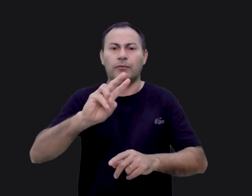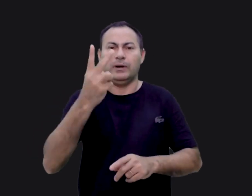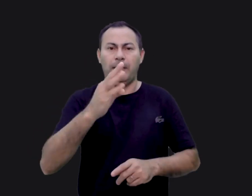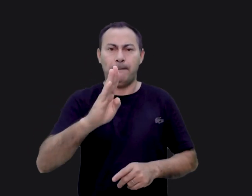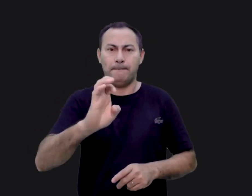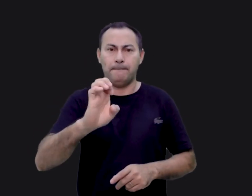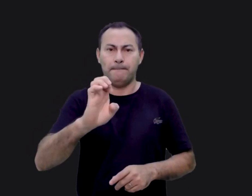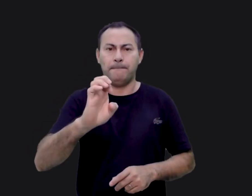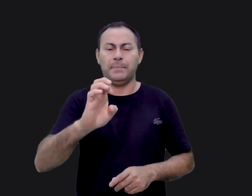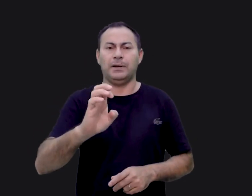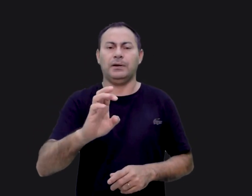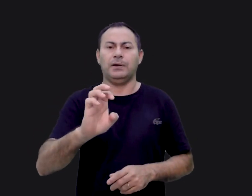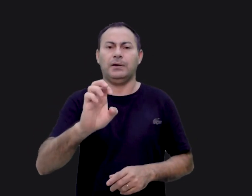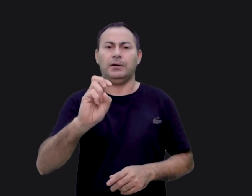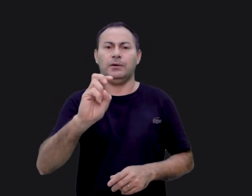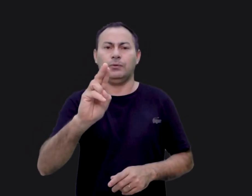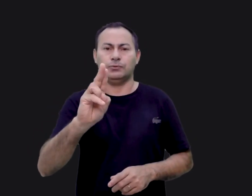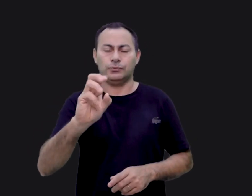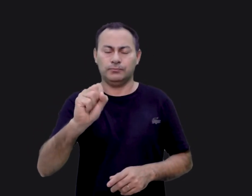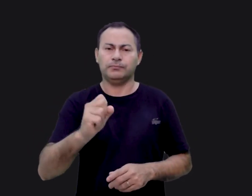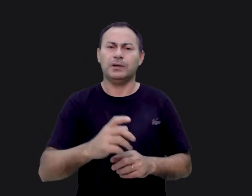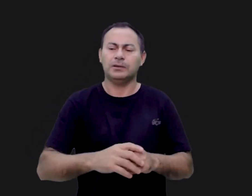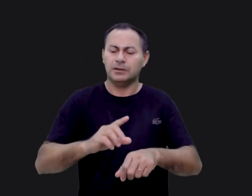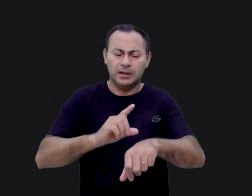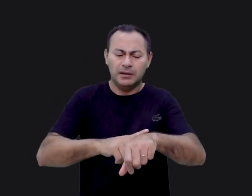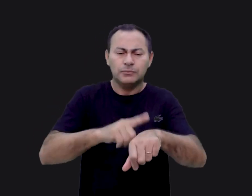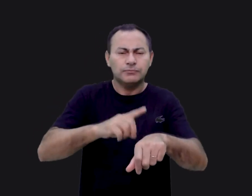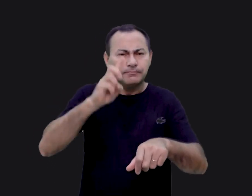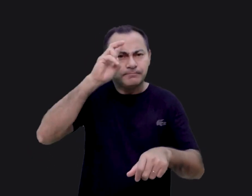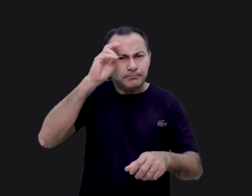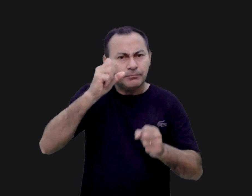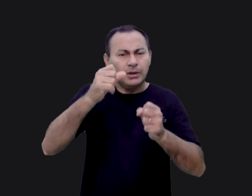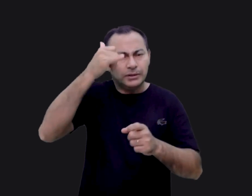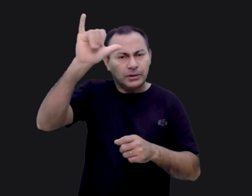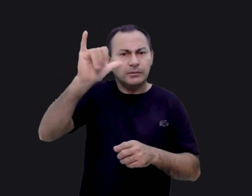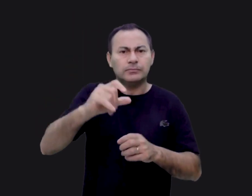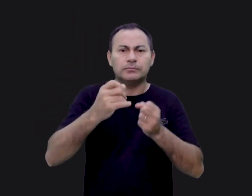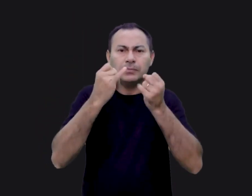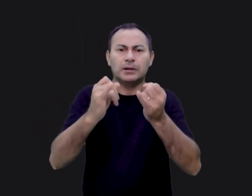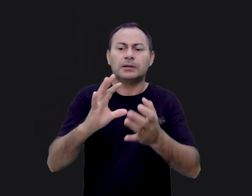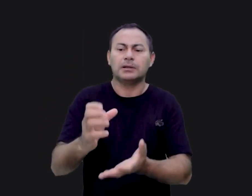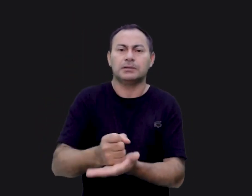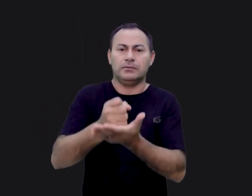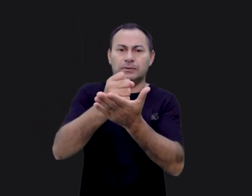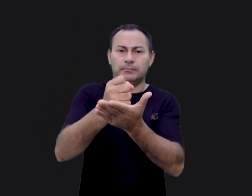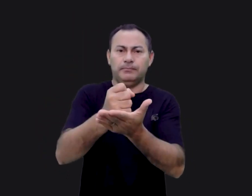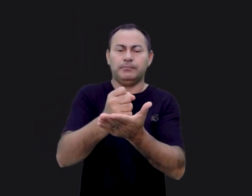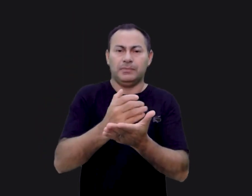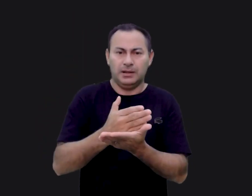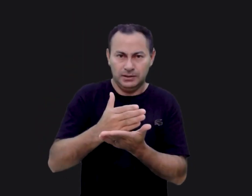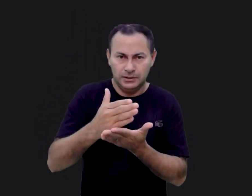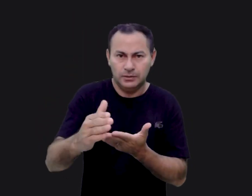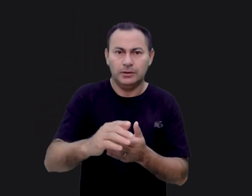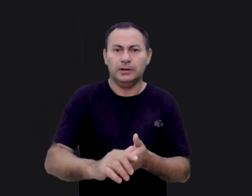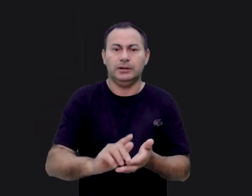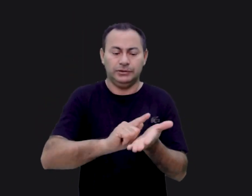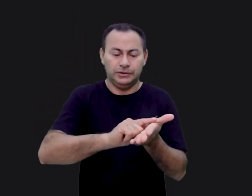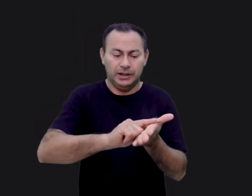povo hebreu. Esse período histórico poderia ter sido evitado, mas existe uma alegoria da salvação que se inicia no